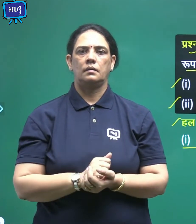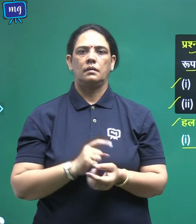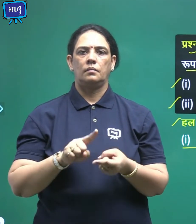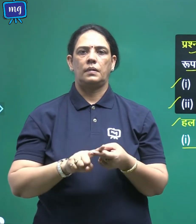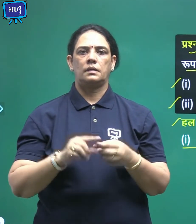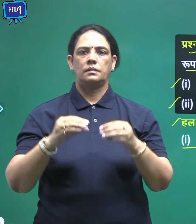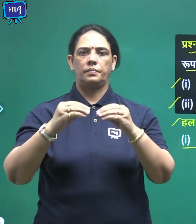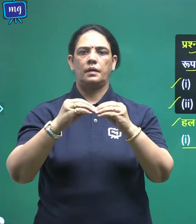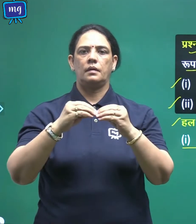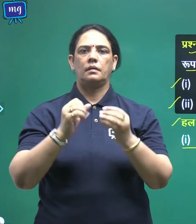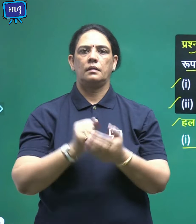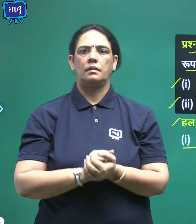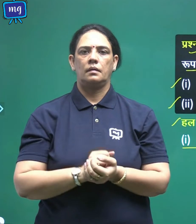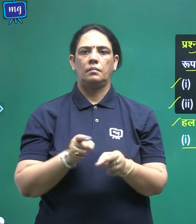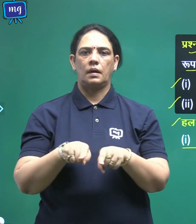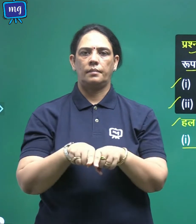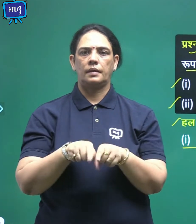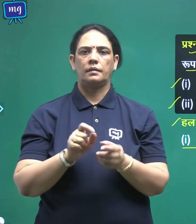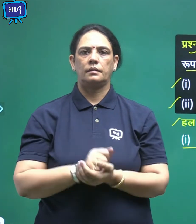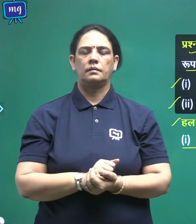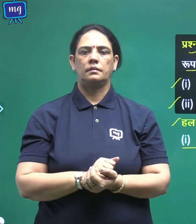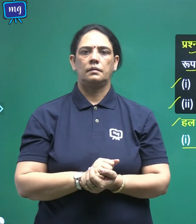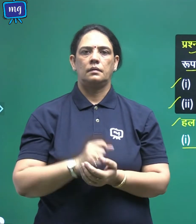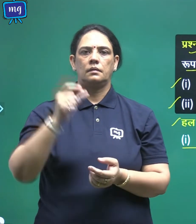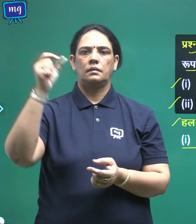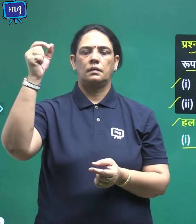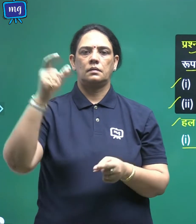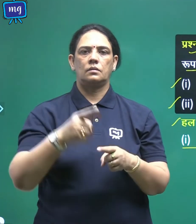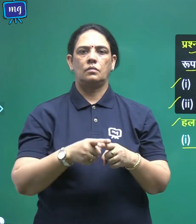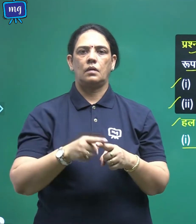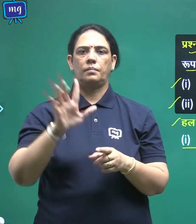प्लस बी बराबर 10 गुणा 5